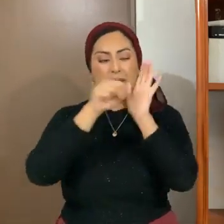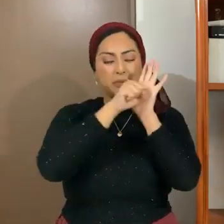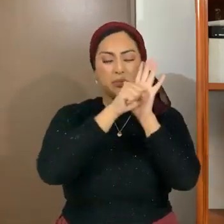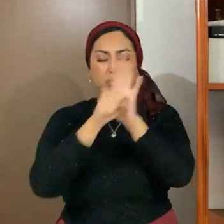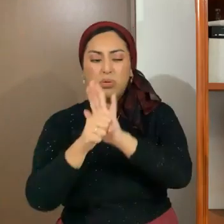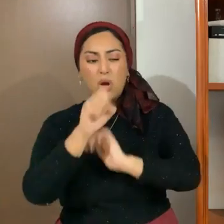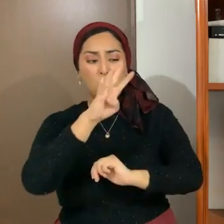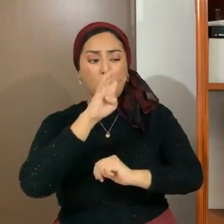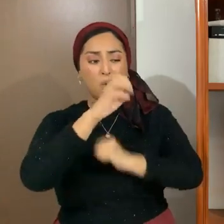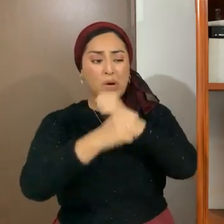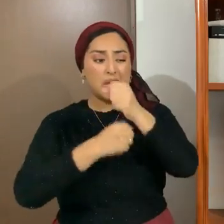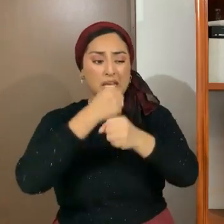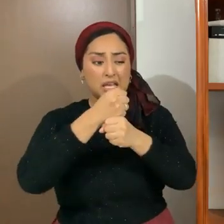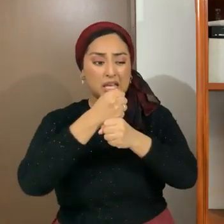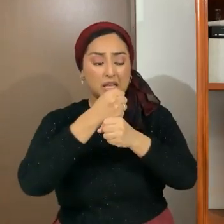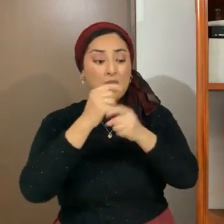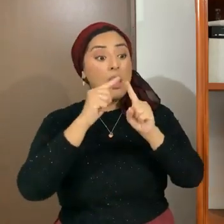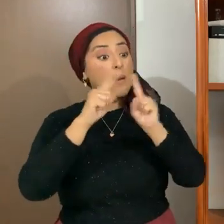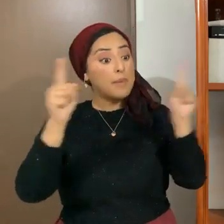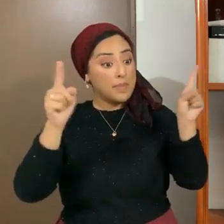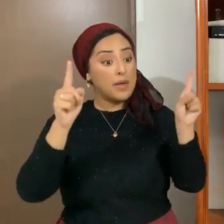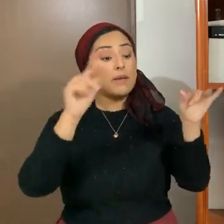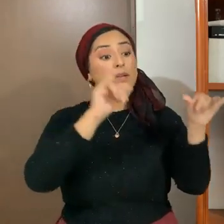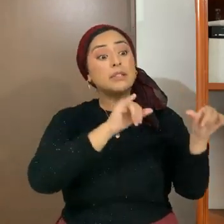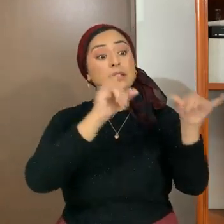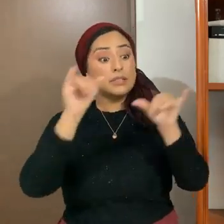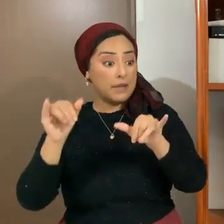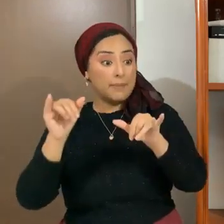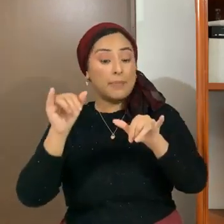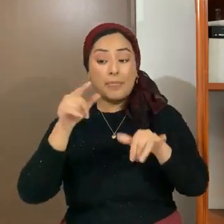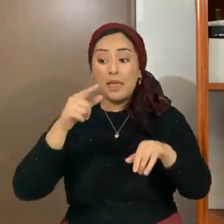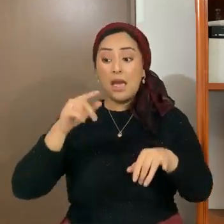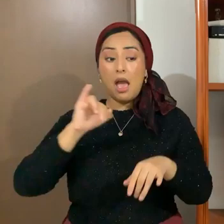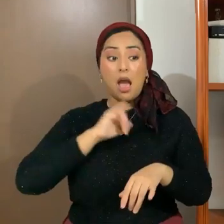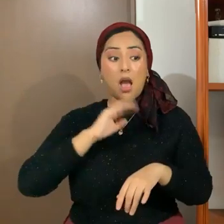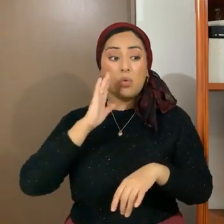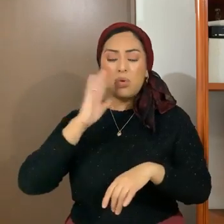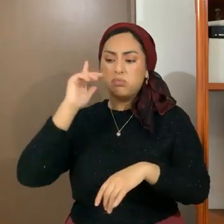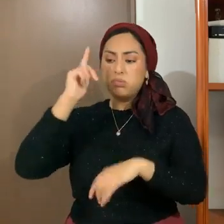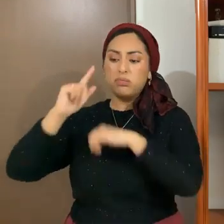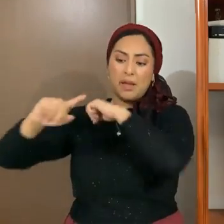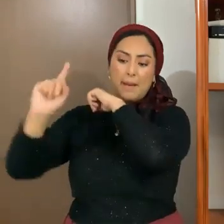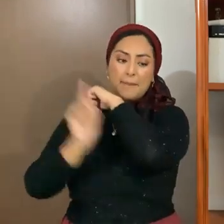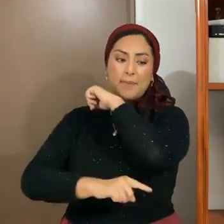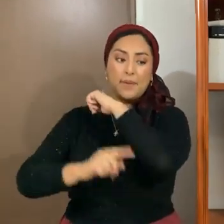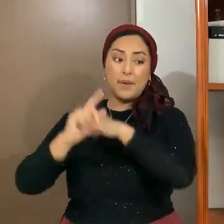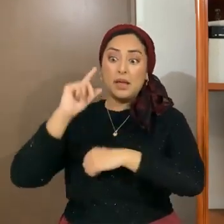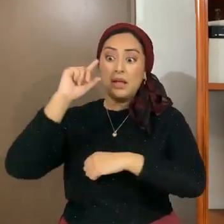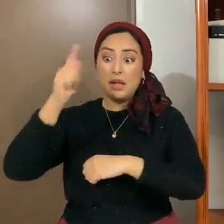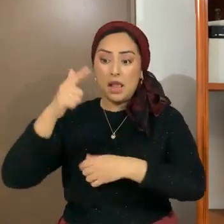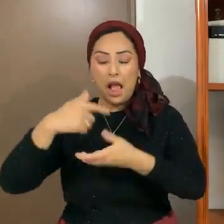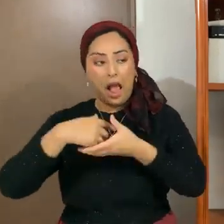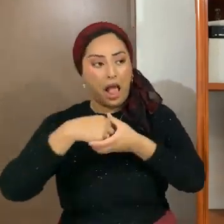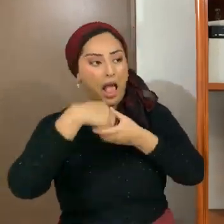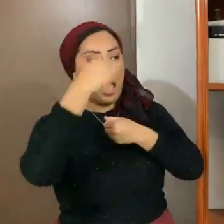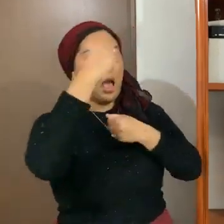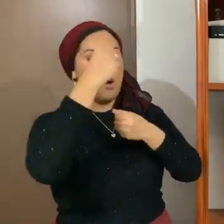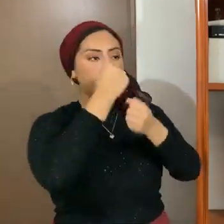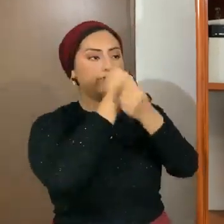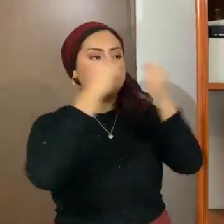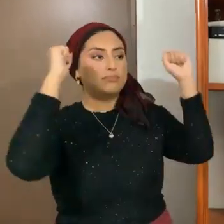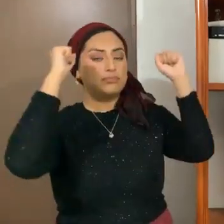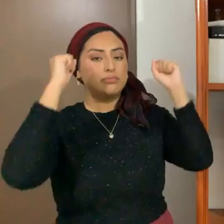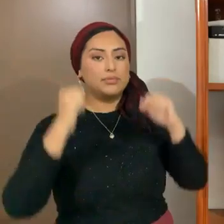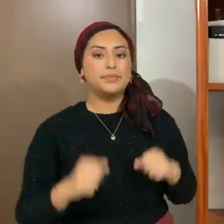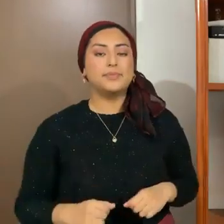oprimida 400 años. Mas también a la nación a la cual servirán juzgaré yo, y después de esto saldrán con gran riqueza. ¡Qué